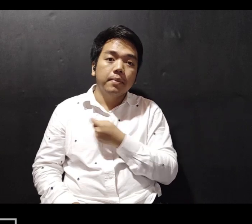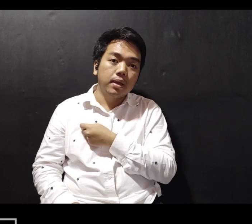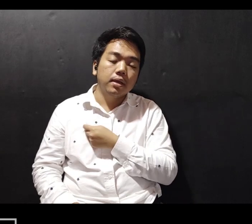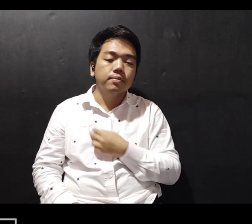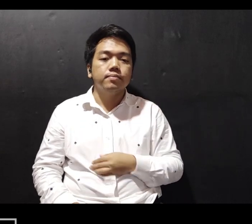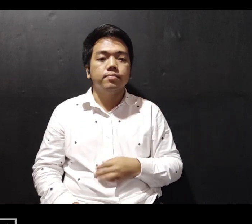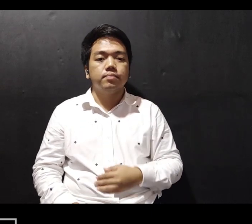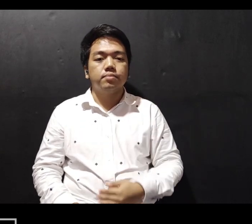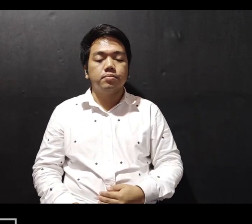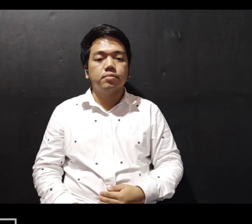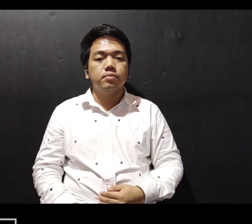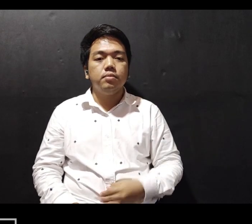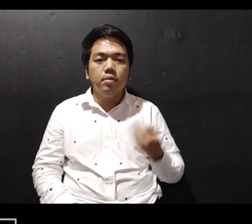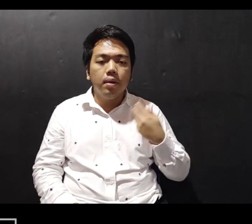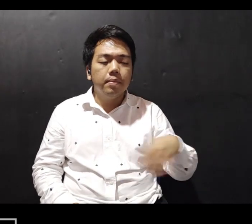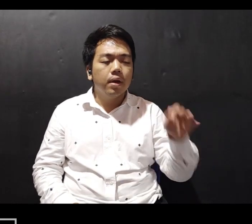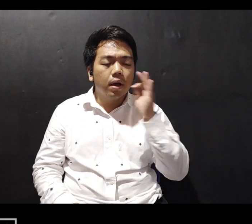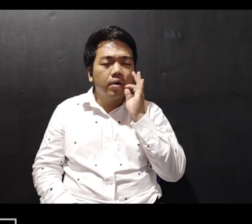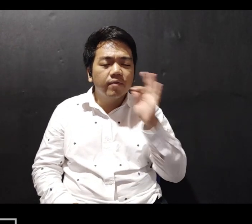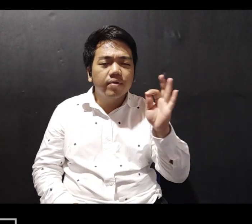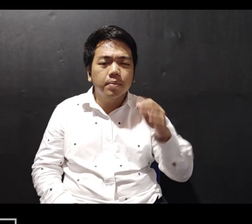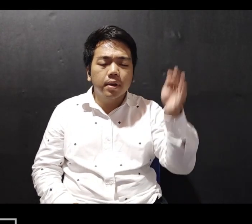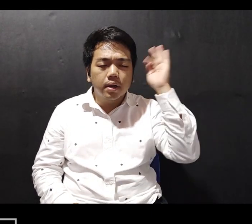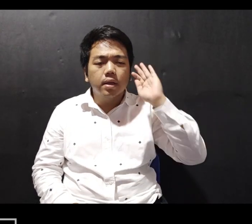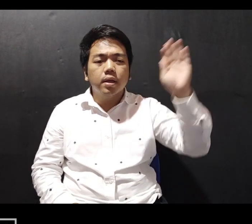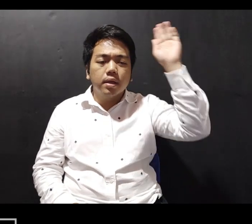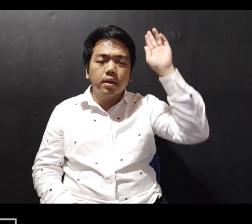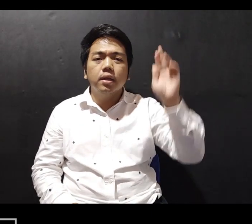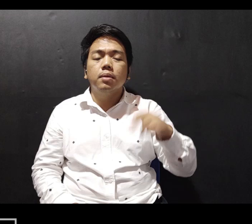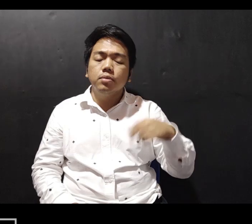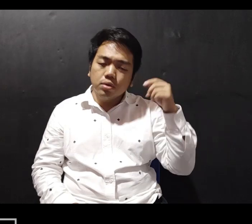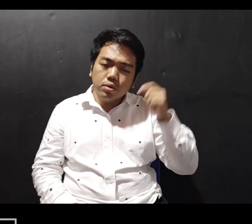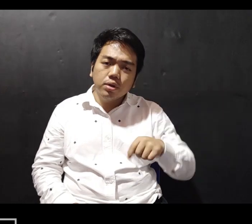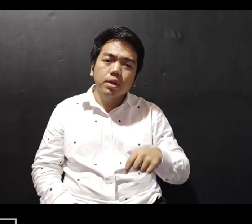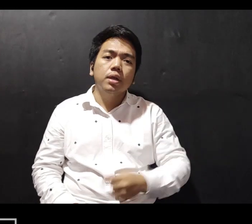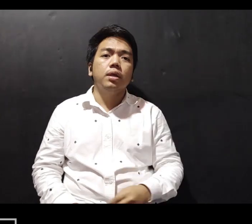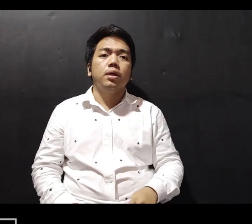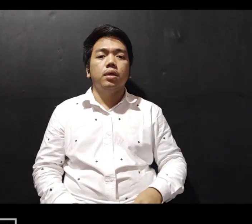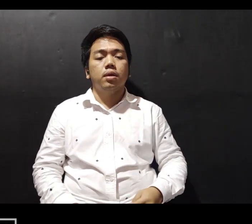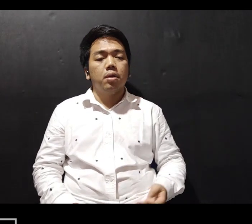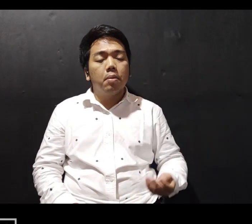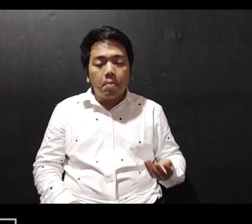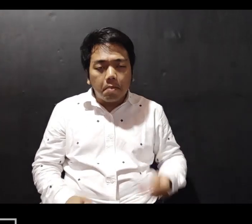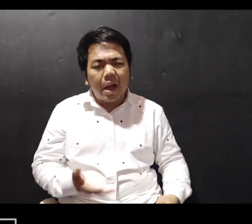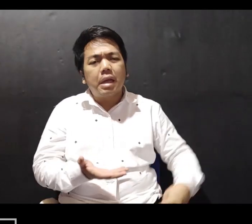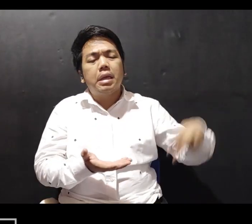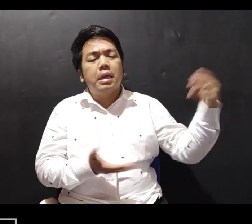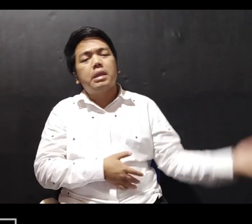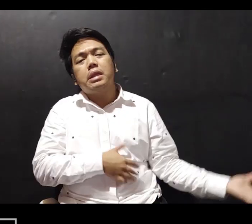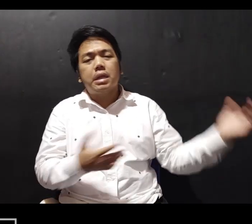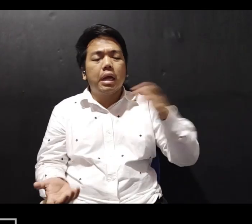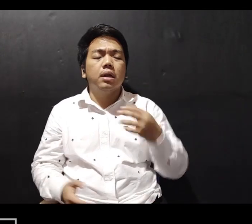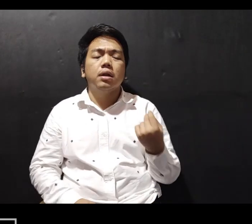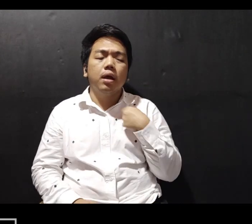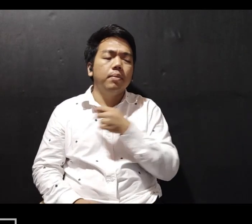dalam hati setiap kami masing-masing. Biarlah firman ini membawa iman dalam hidup kami. Bangkitkan kami Tuhan, karena Engkau belum selesai